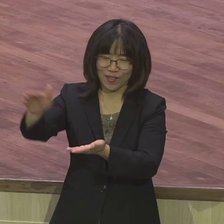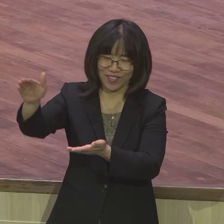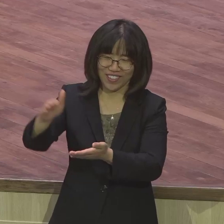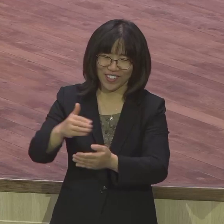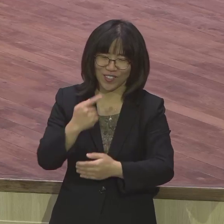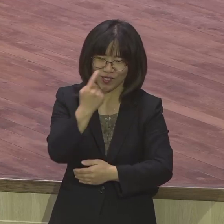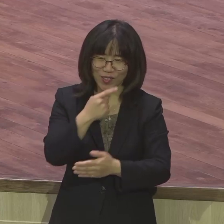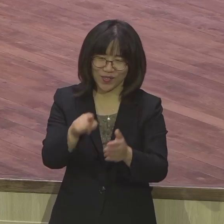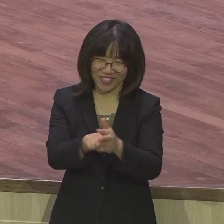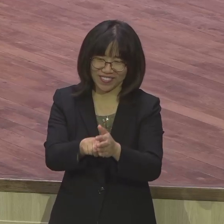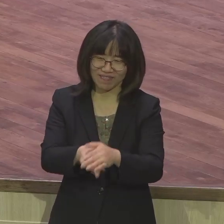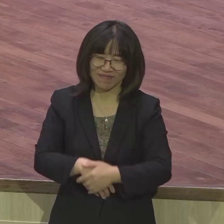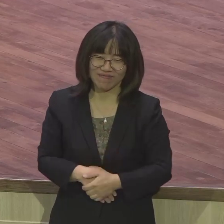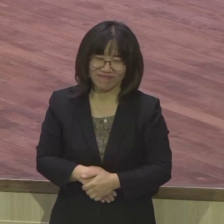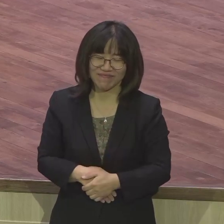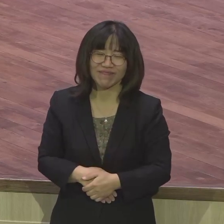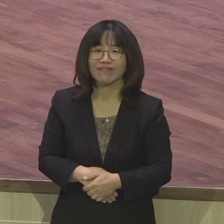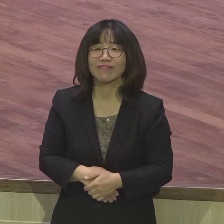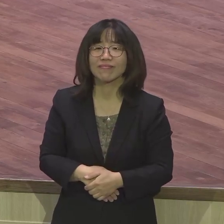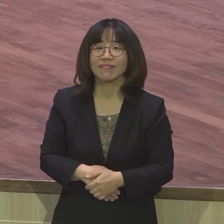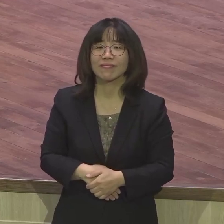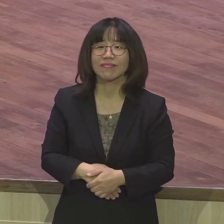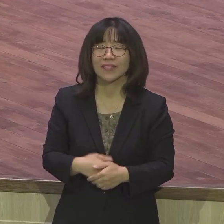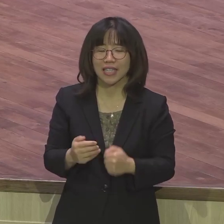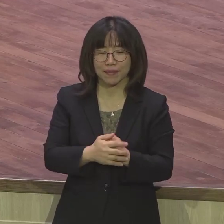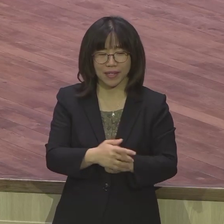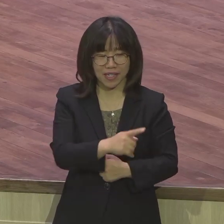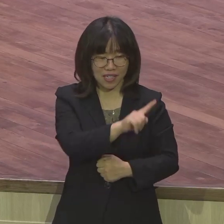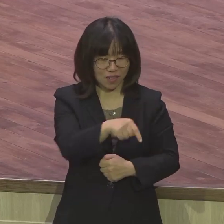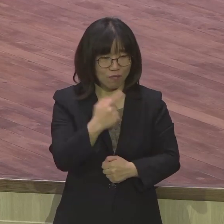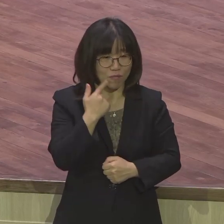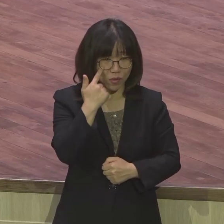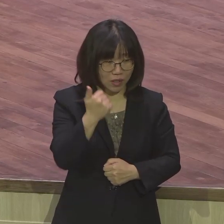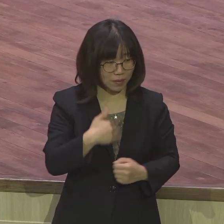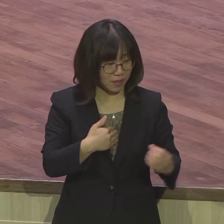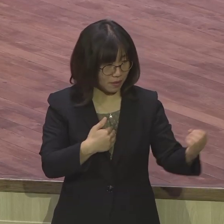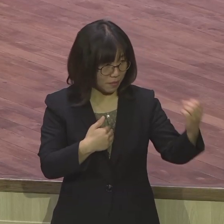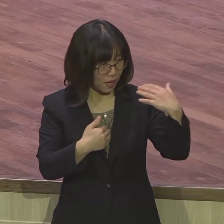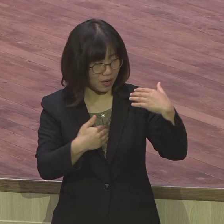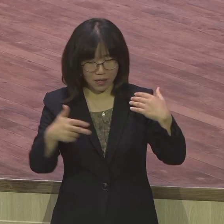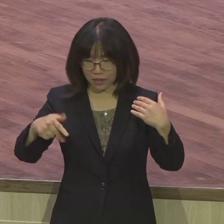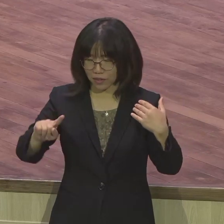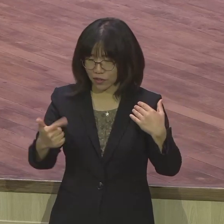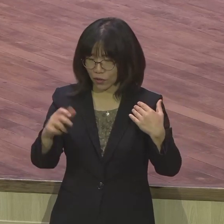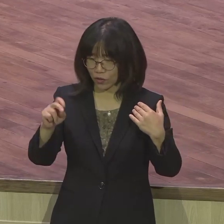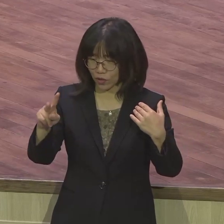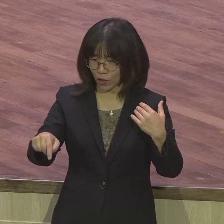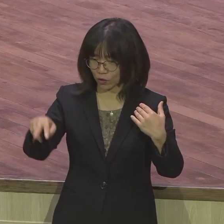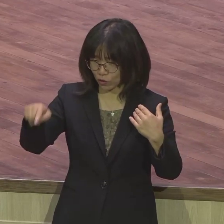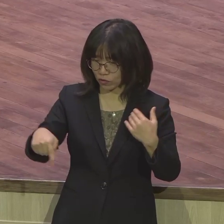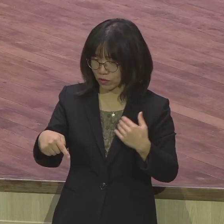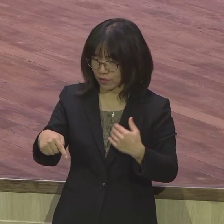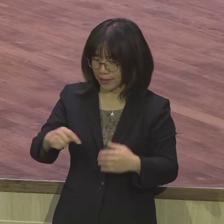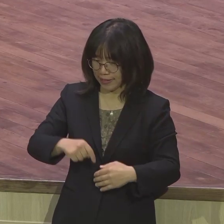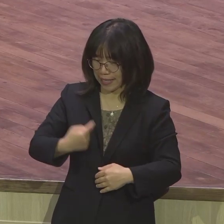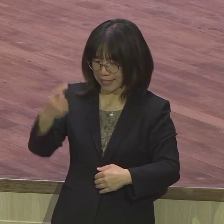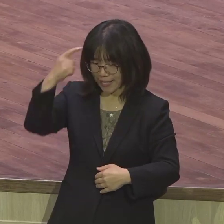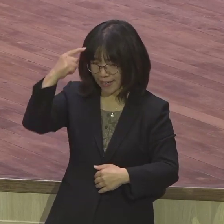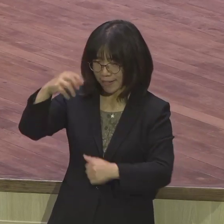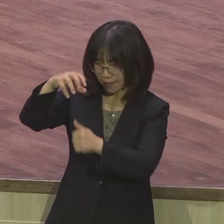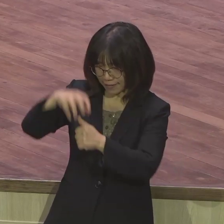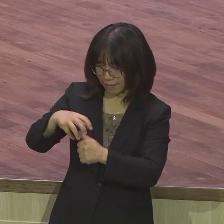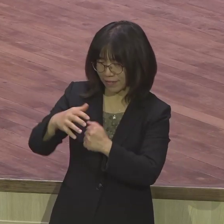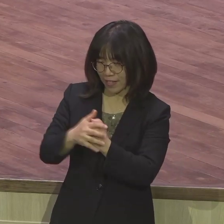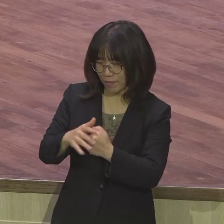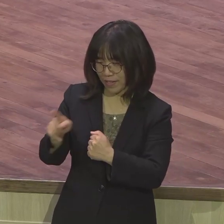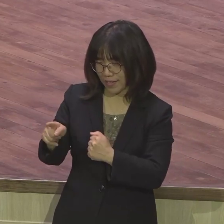믿습니다. 그래가지고 목사님이, 나는 아니라 그러니까 목사님이, 저 전영수 목사는 자기 생각에 갇혀가지고 저 현장을 못